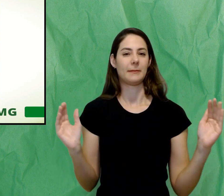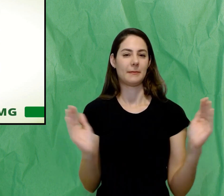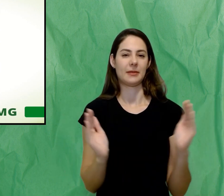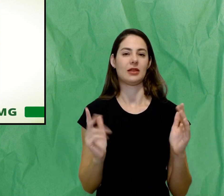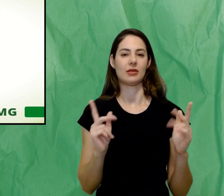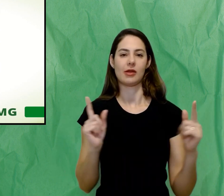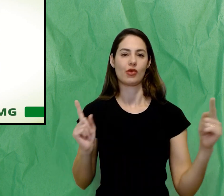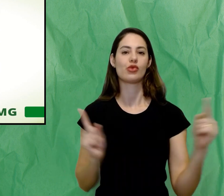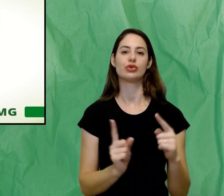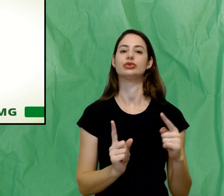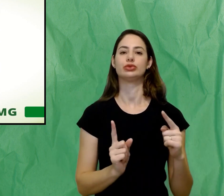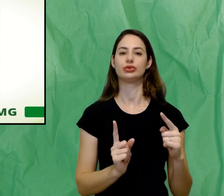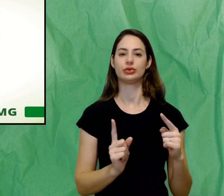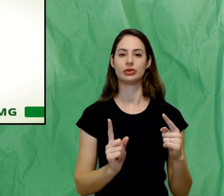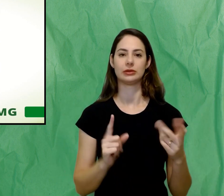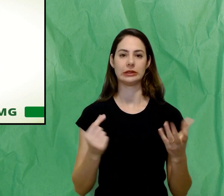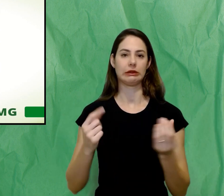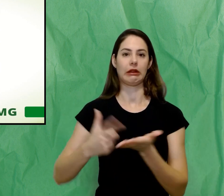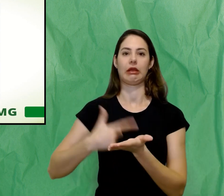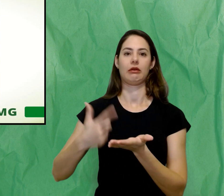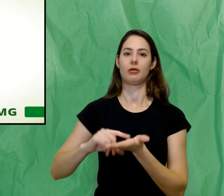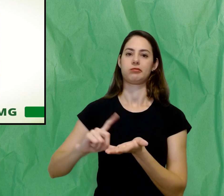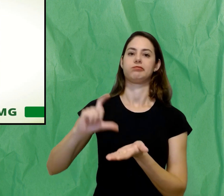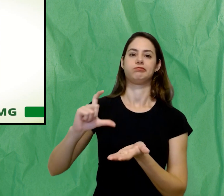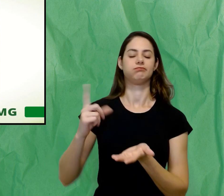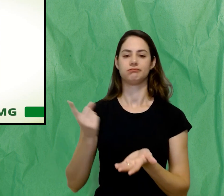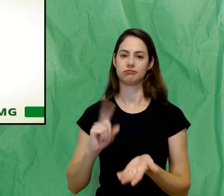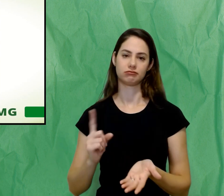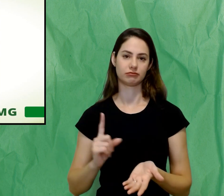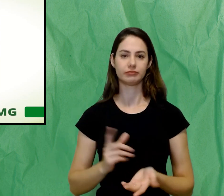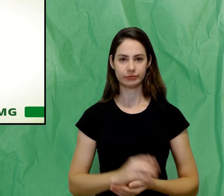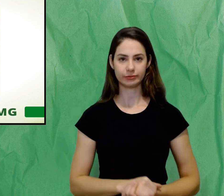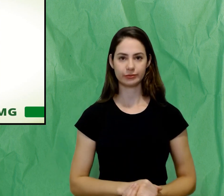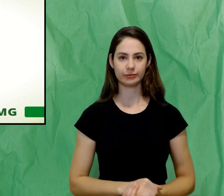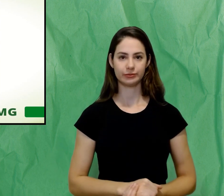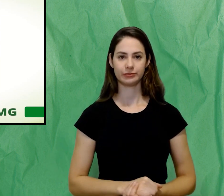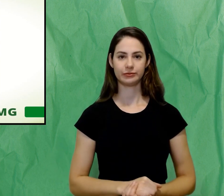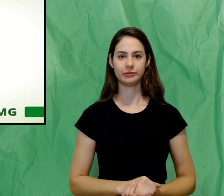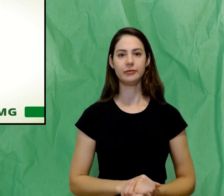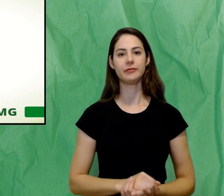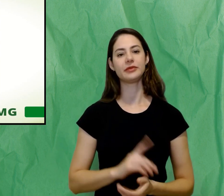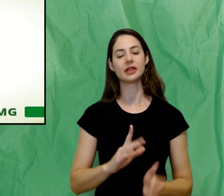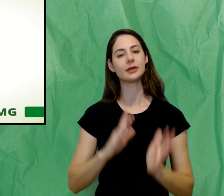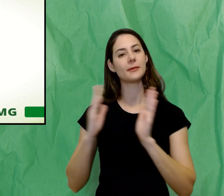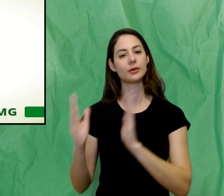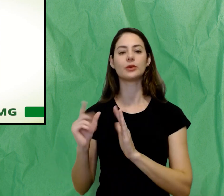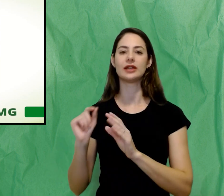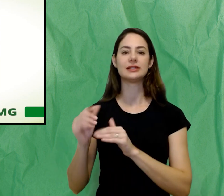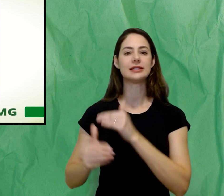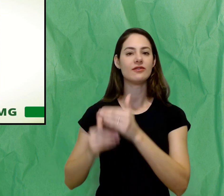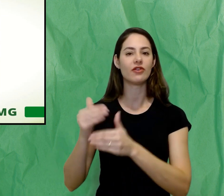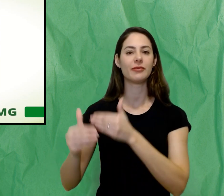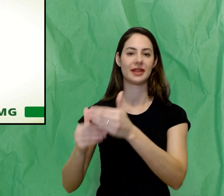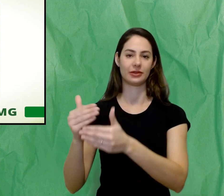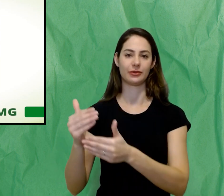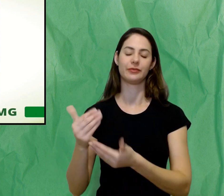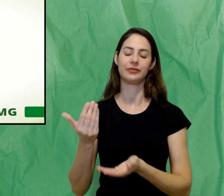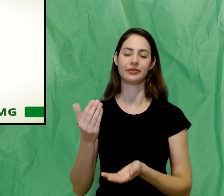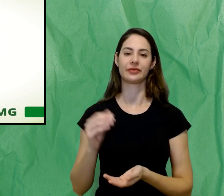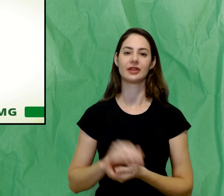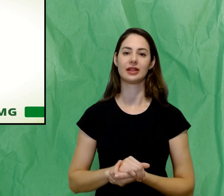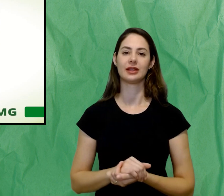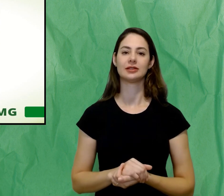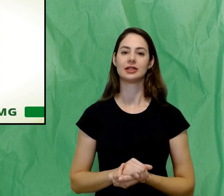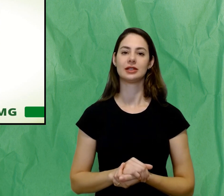Ele não é algo que caiba num livro, por exemplo, segmento de um livro. Na sequência vem o desenvolvimento, e esse desenvolvimento